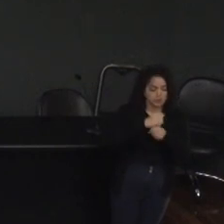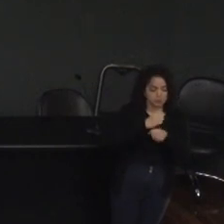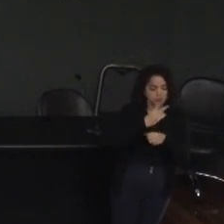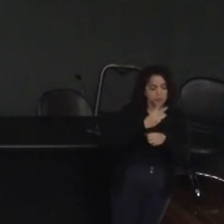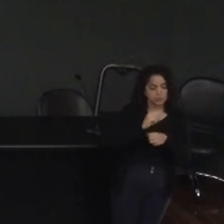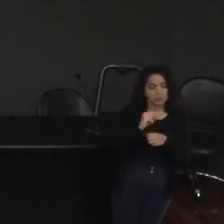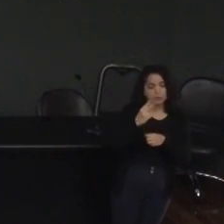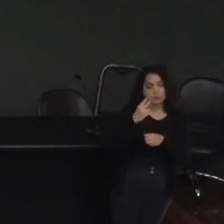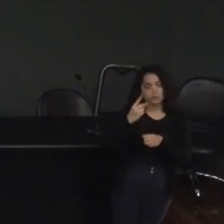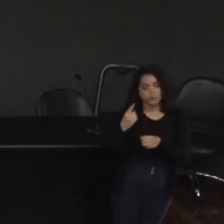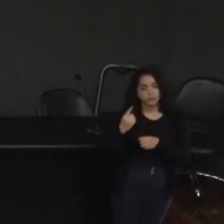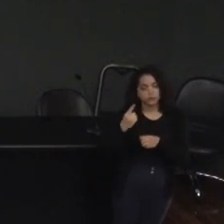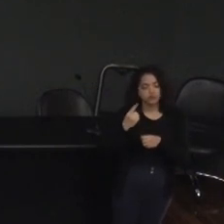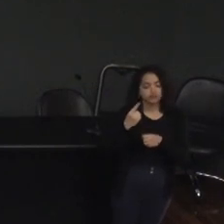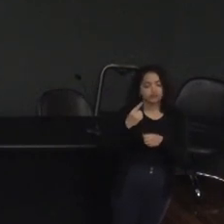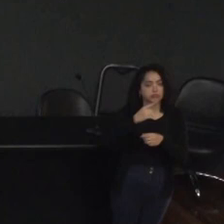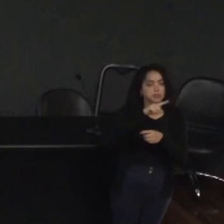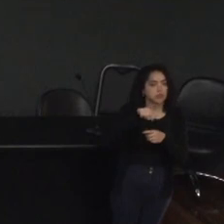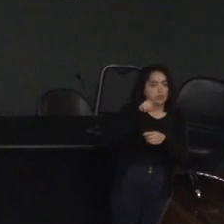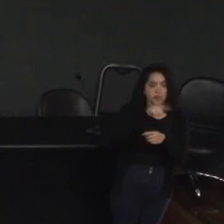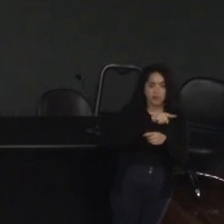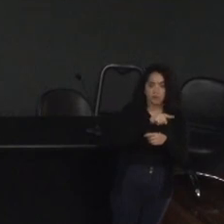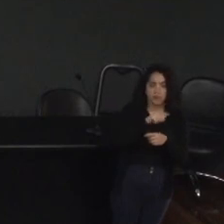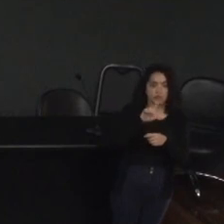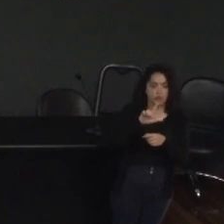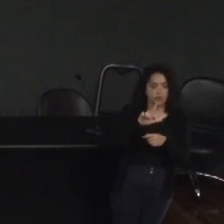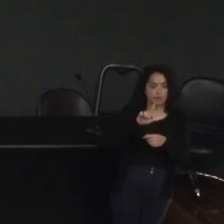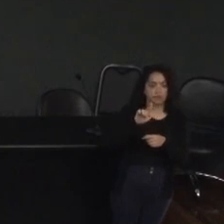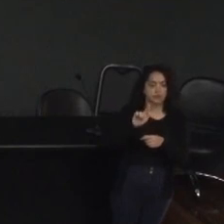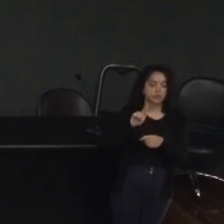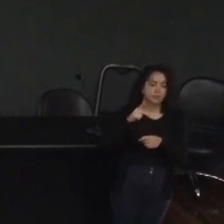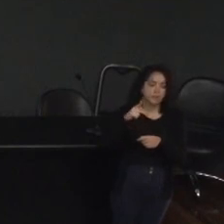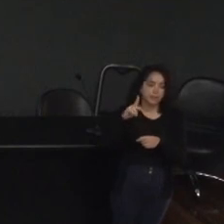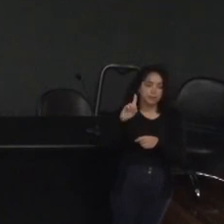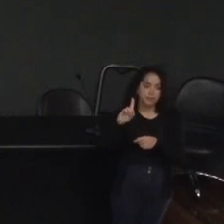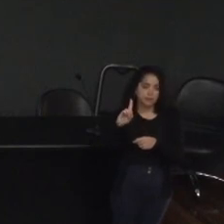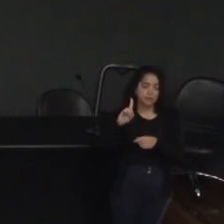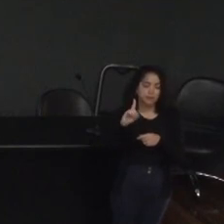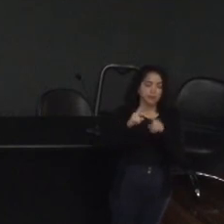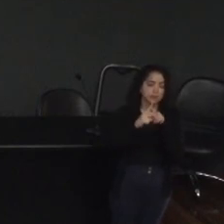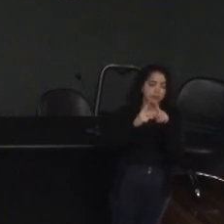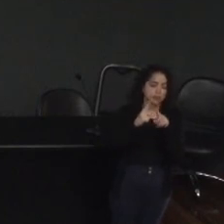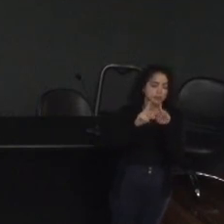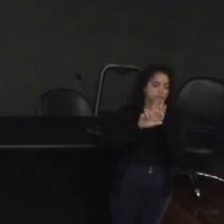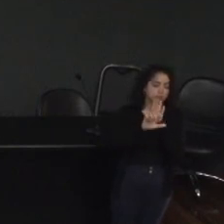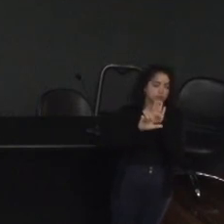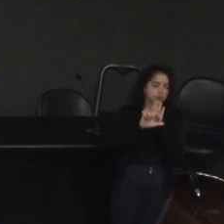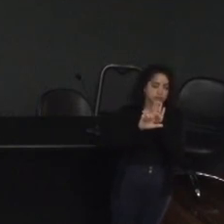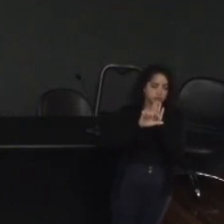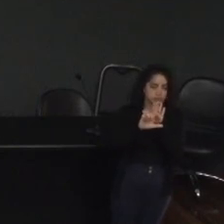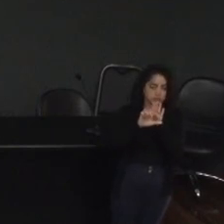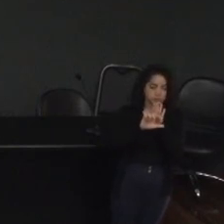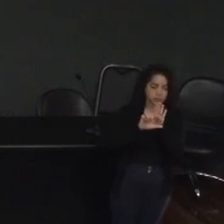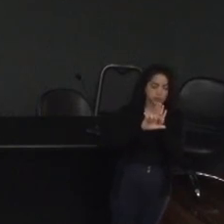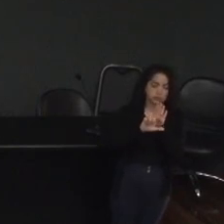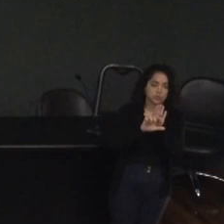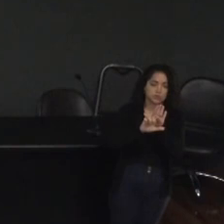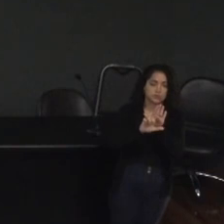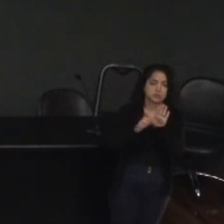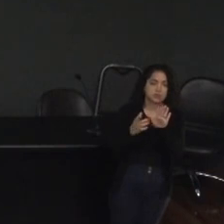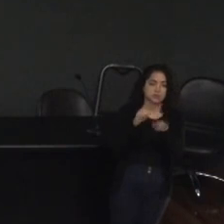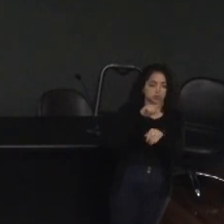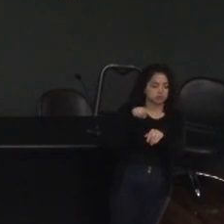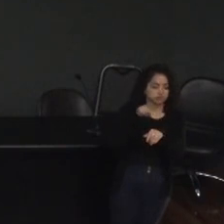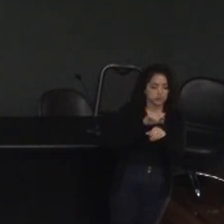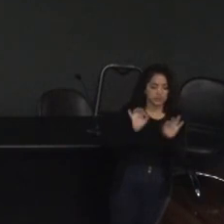não revogou a lgpd certo então aqui a gente tem as duas legislações vigentes sem conversa qualquer tipo de